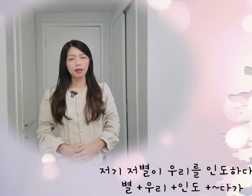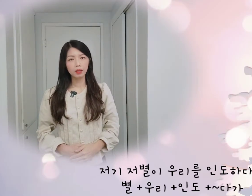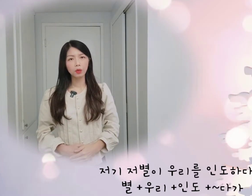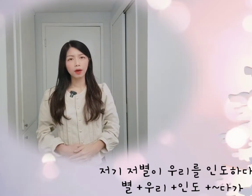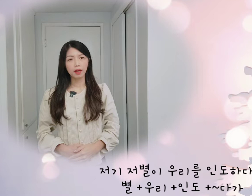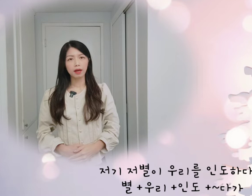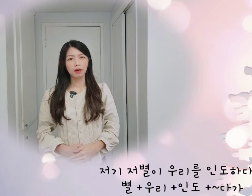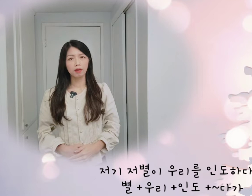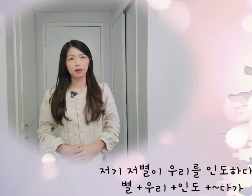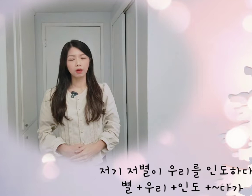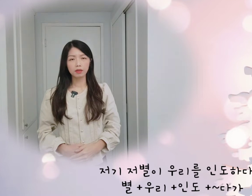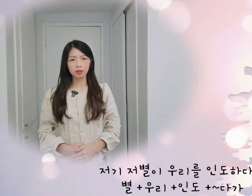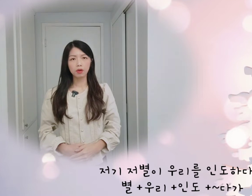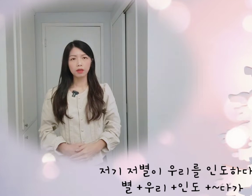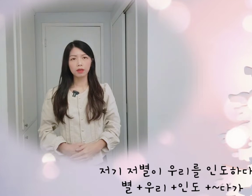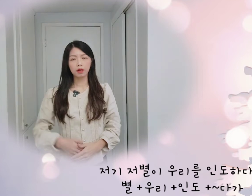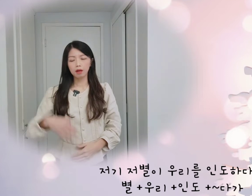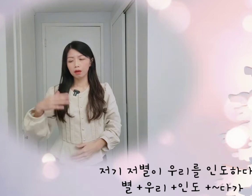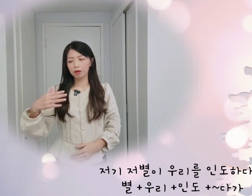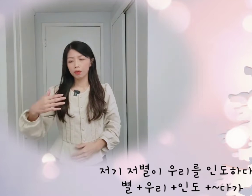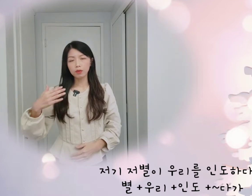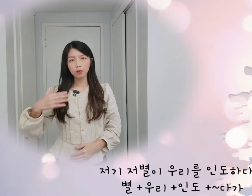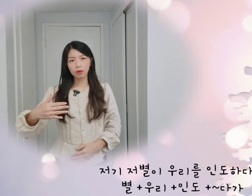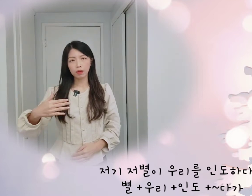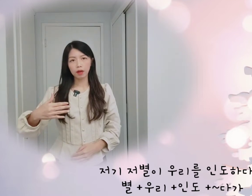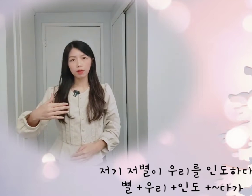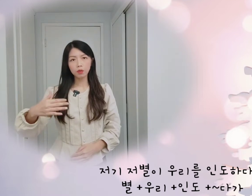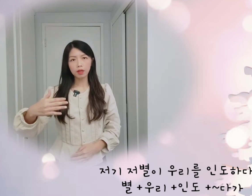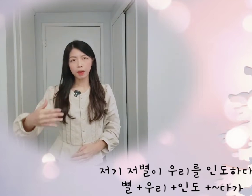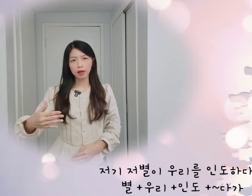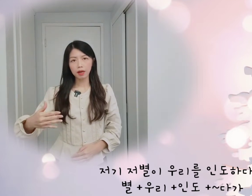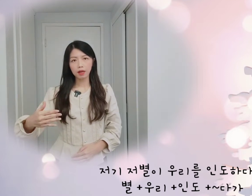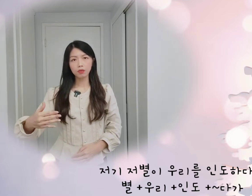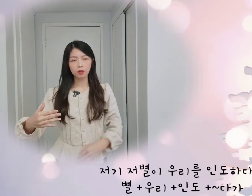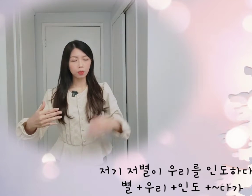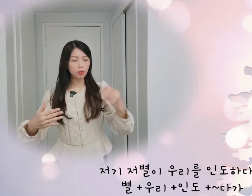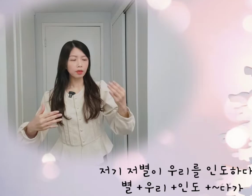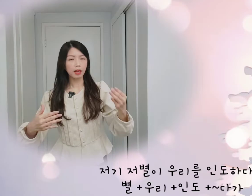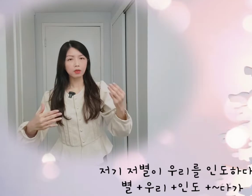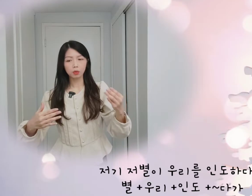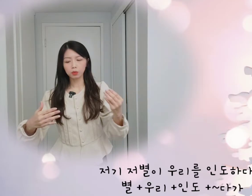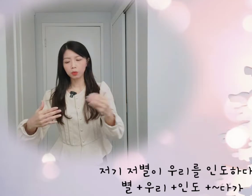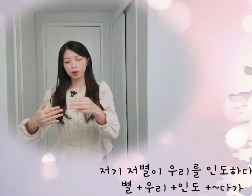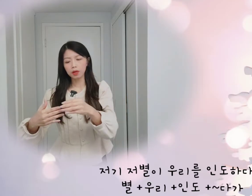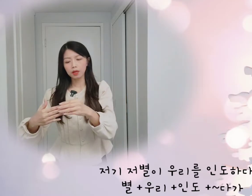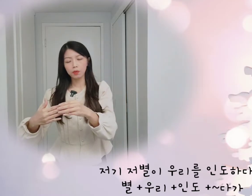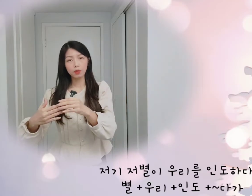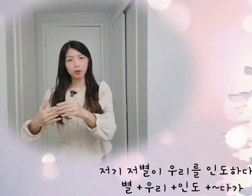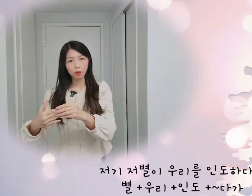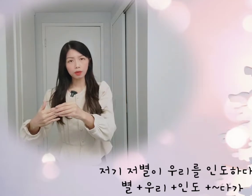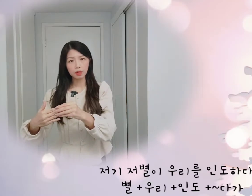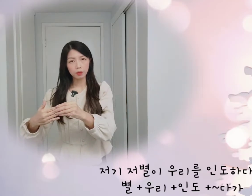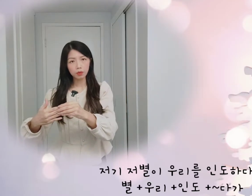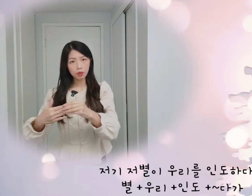인도하다가, 인도하다 이런 뜻의 수어는 왼손을 이렇게 손등이 밖을 향하게 해주시고 다른 손으로 이